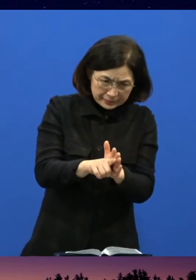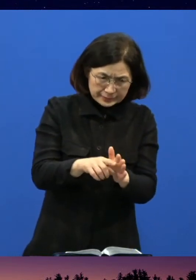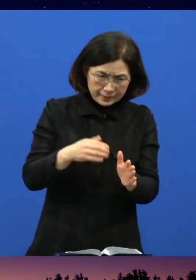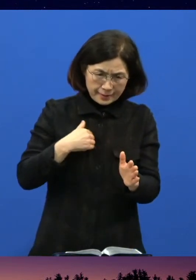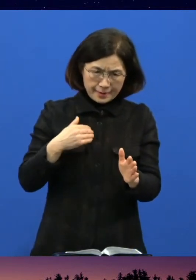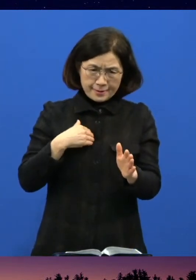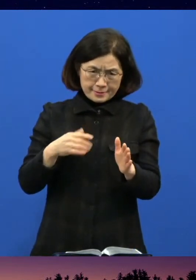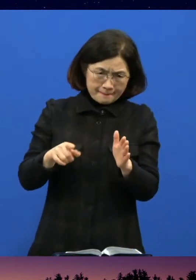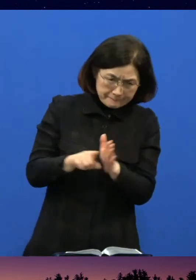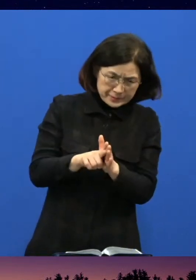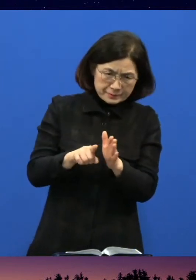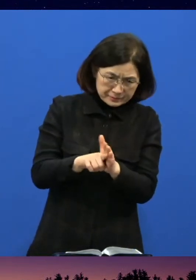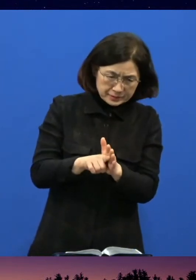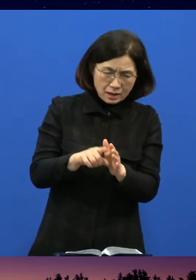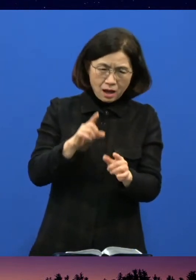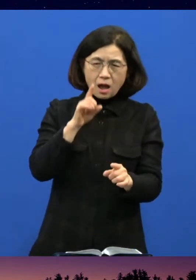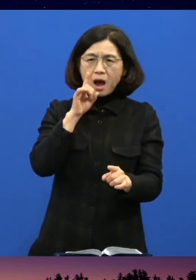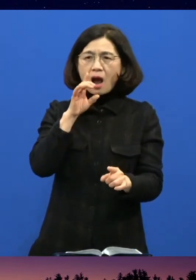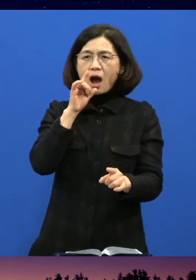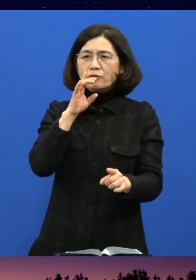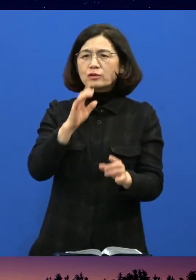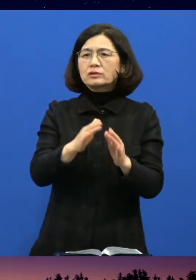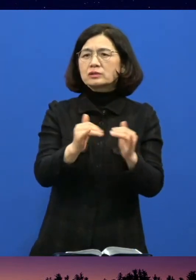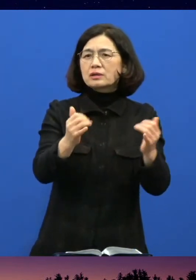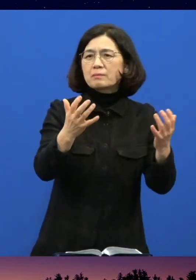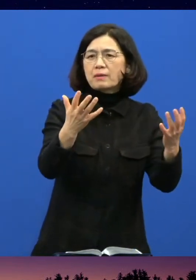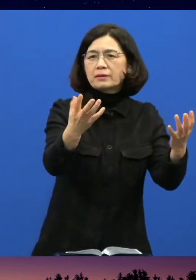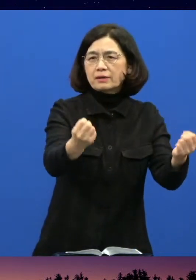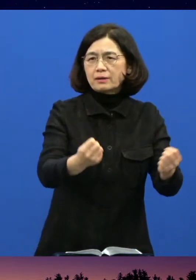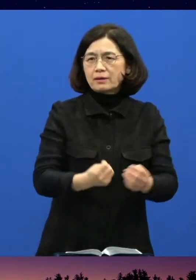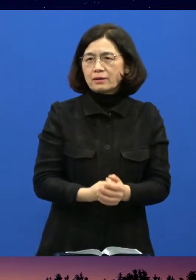믿자고 하는데 안 믿어져가지고 지금 20년째 그냥 다니는 분 계세요.